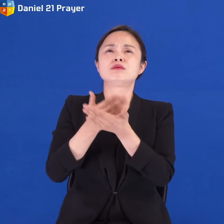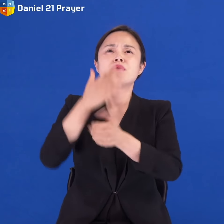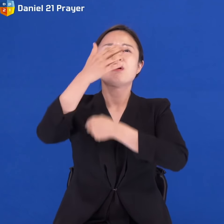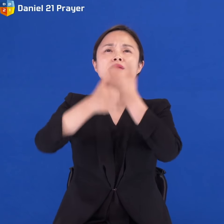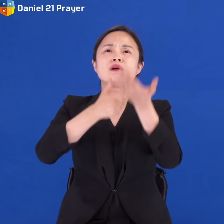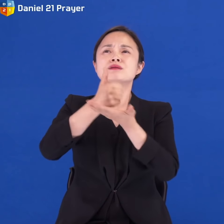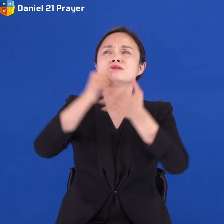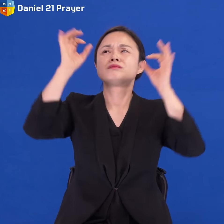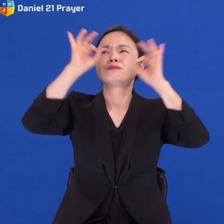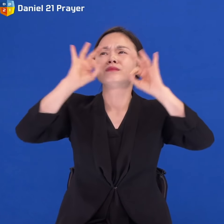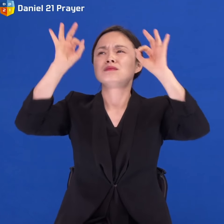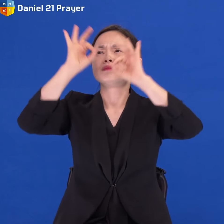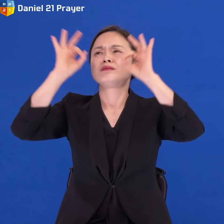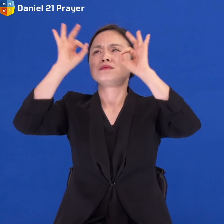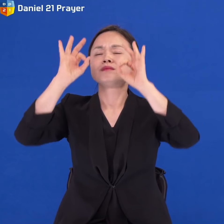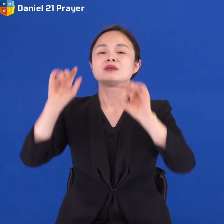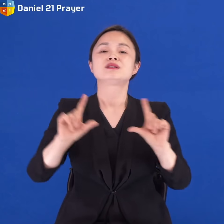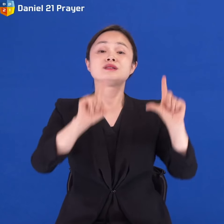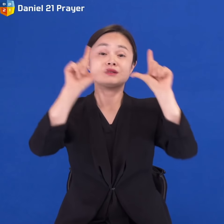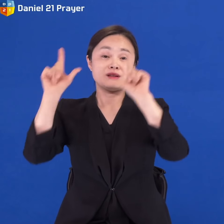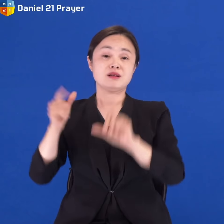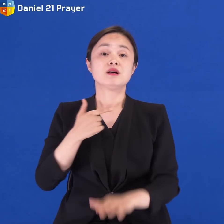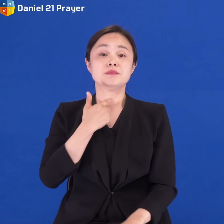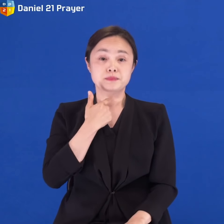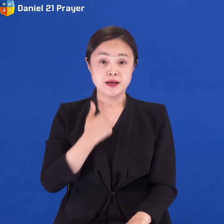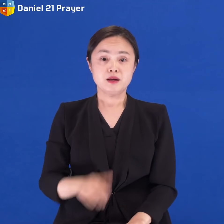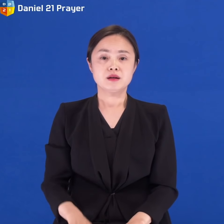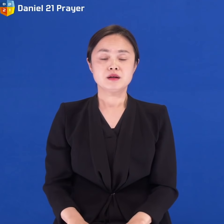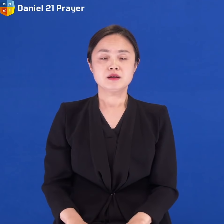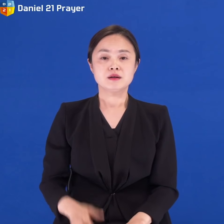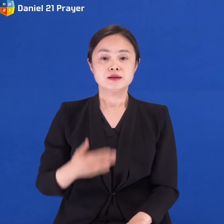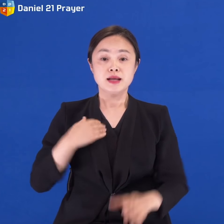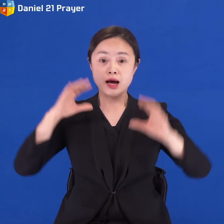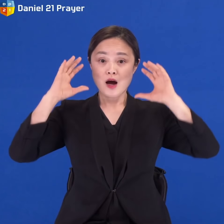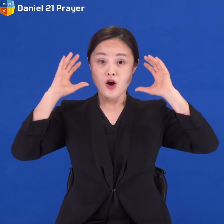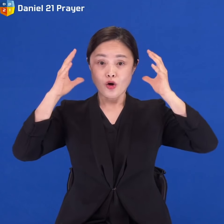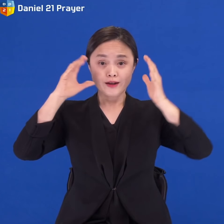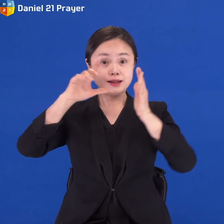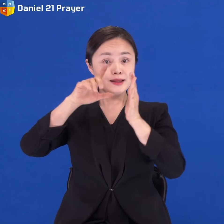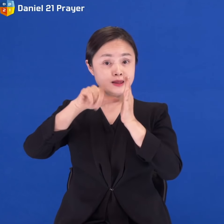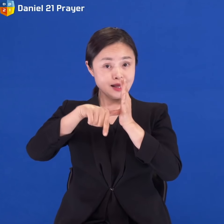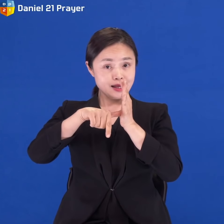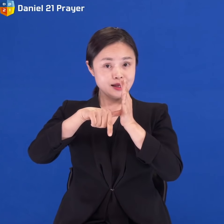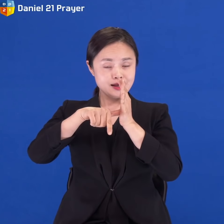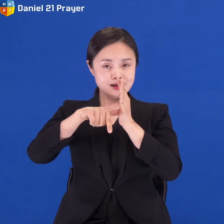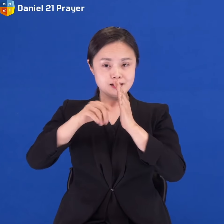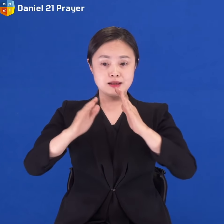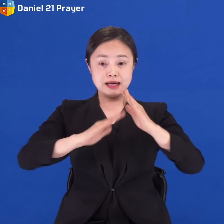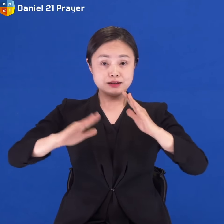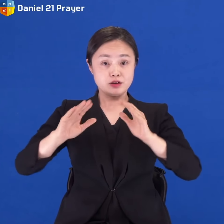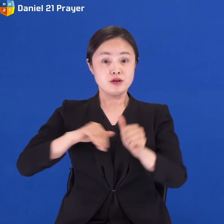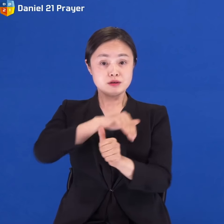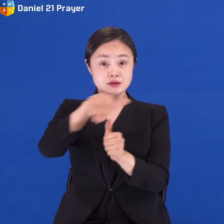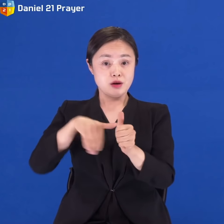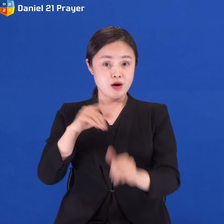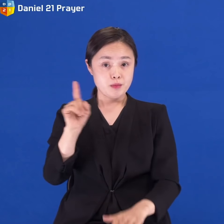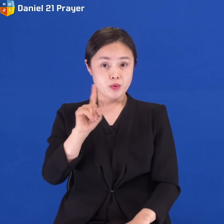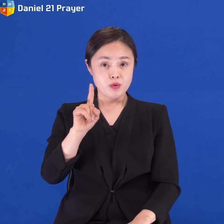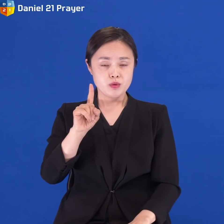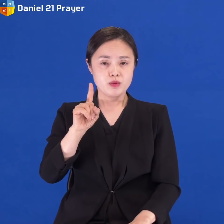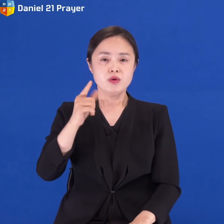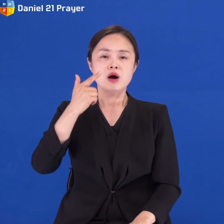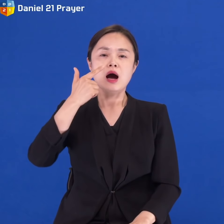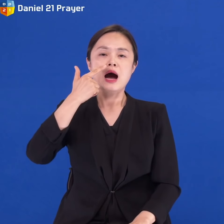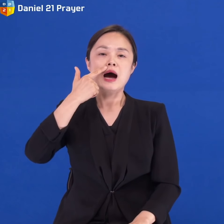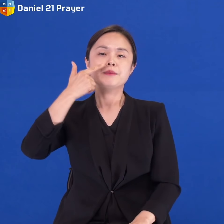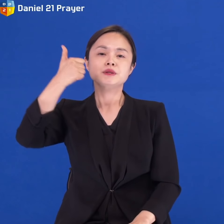저의 어린 시절 양육 환경은 아버지의 알코올